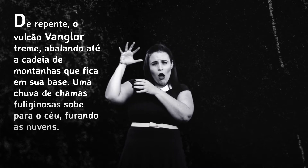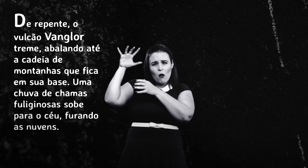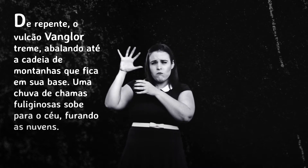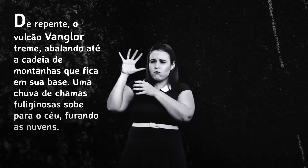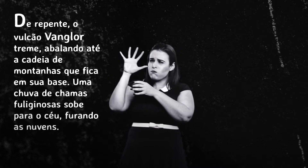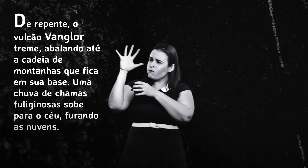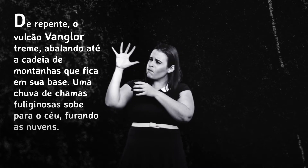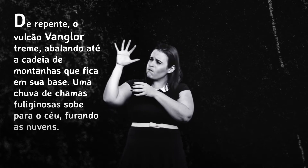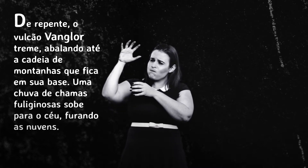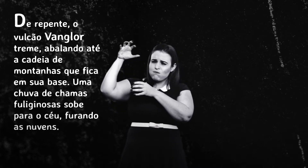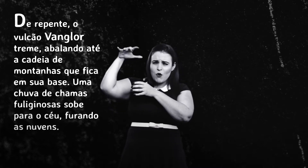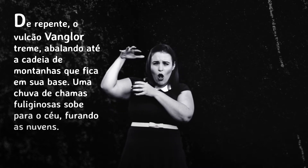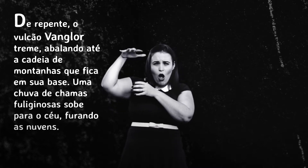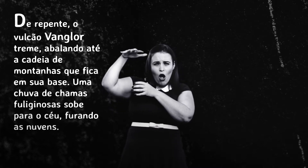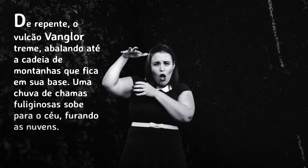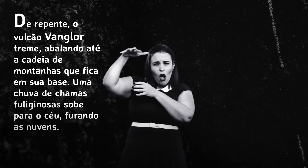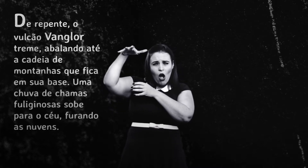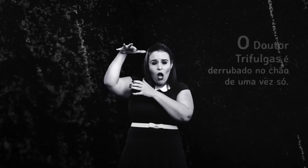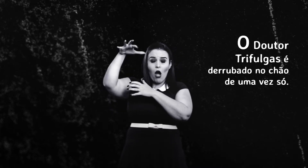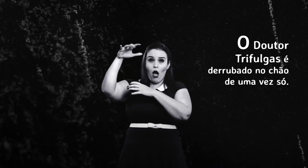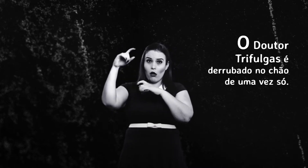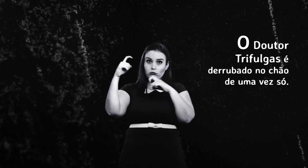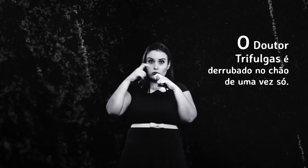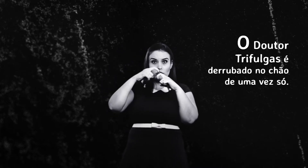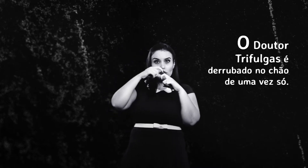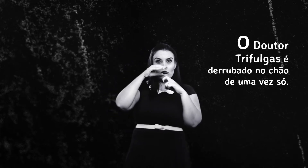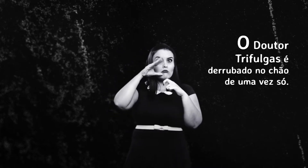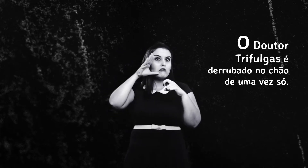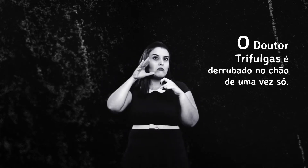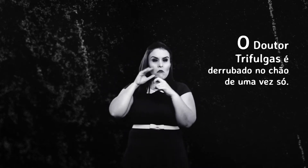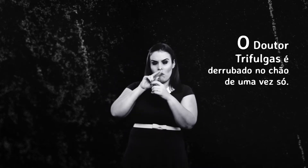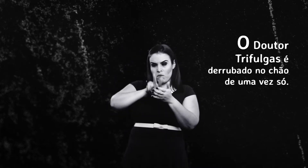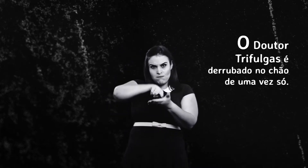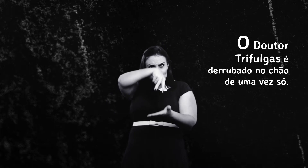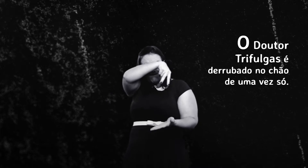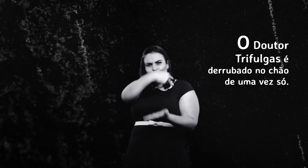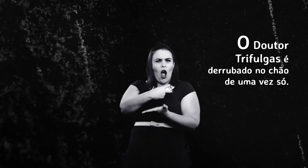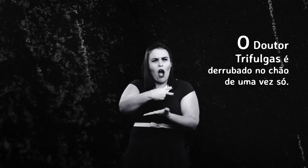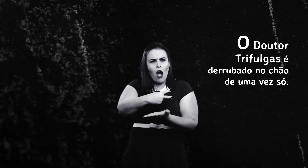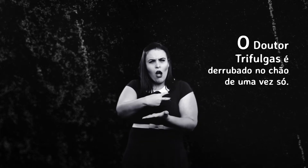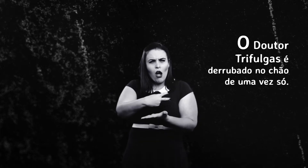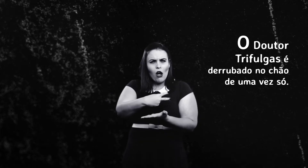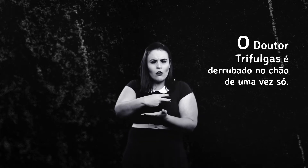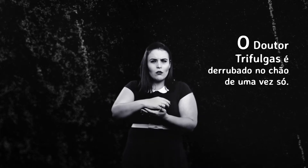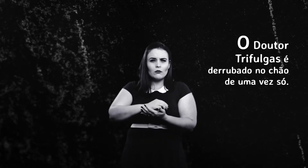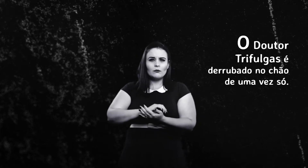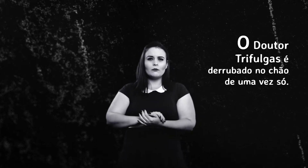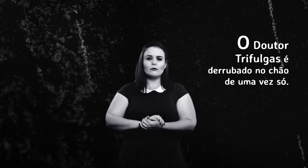as nuvens. O doutor Trifulgas é derrubado no chão de uma vez só.